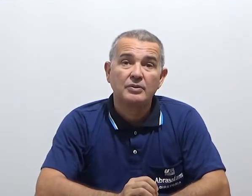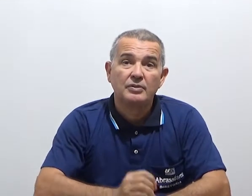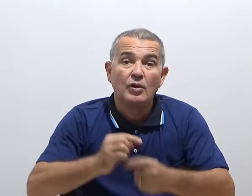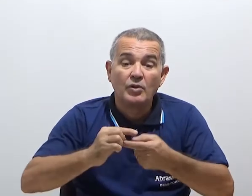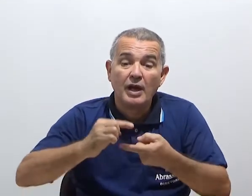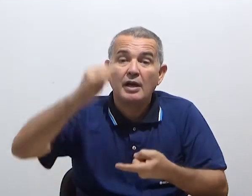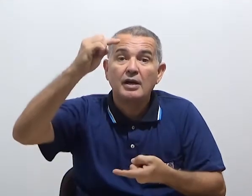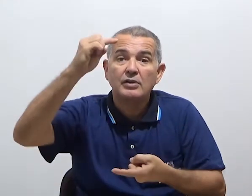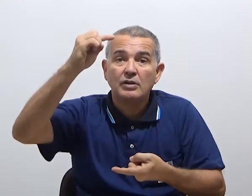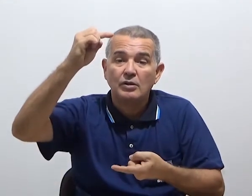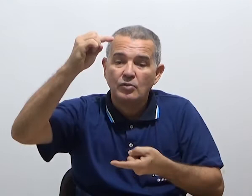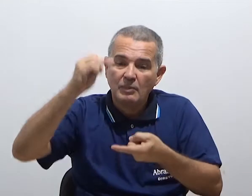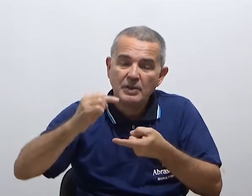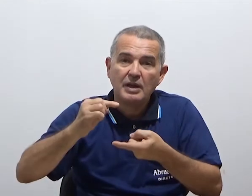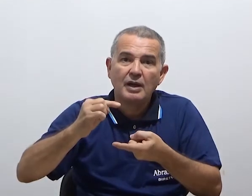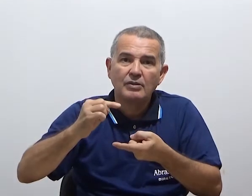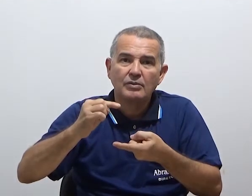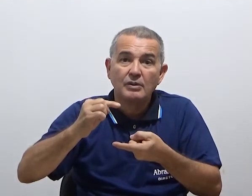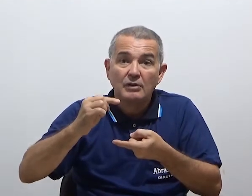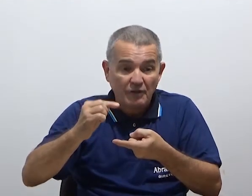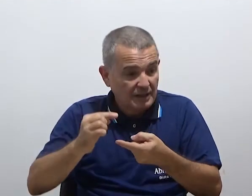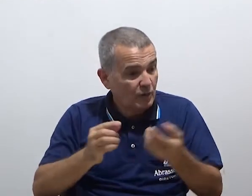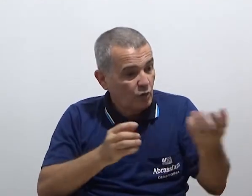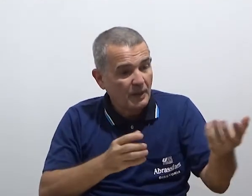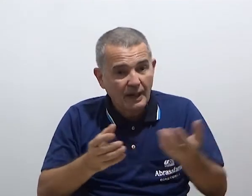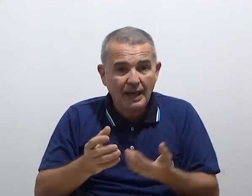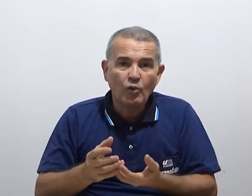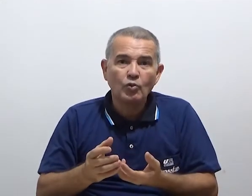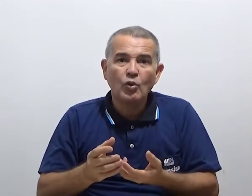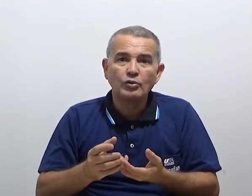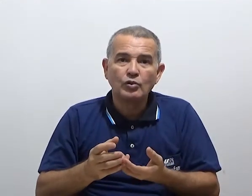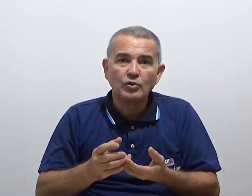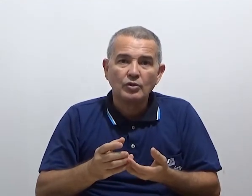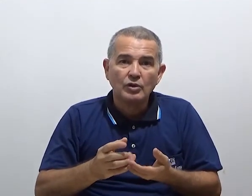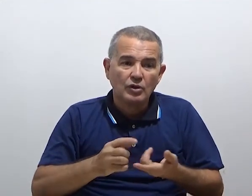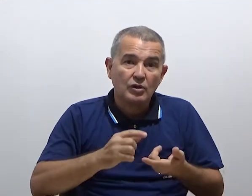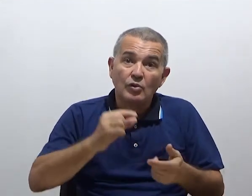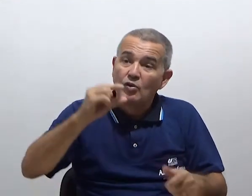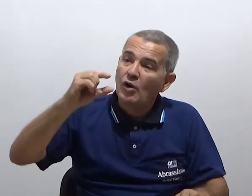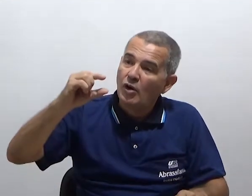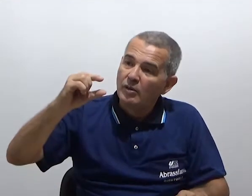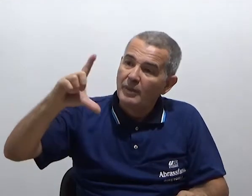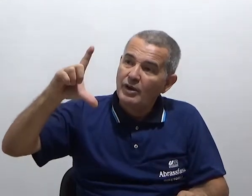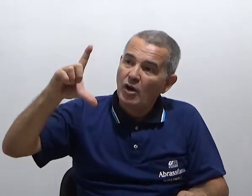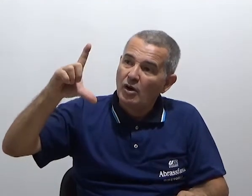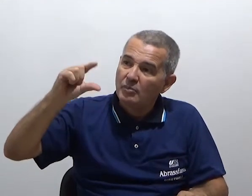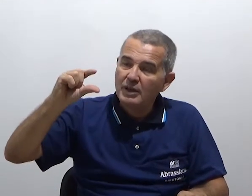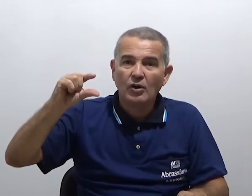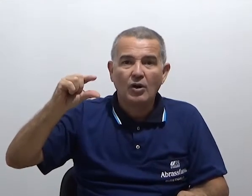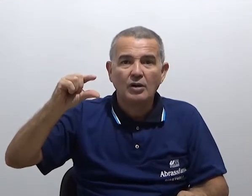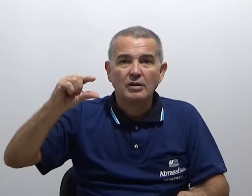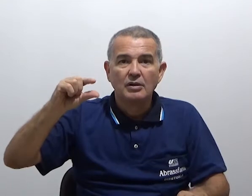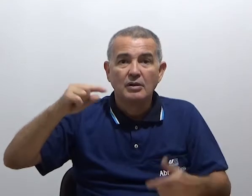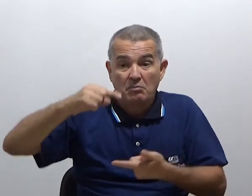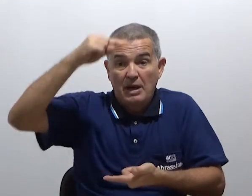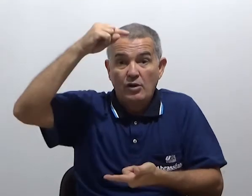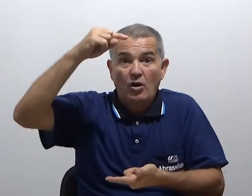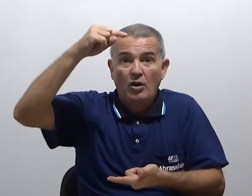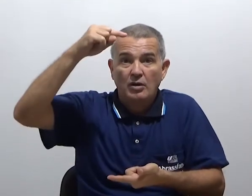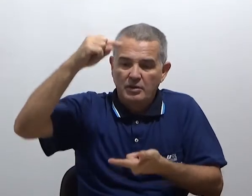Tamanho, que é grande, que é pequeno, vai ter que comparar com o outro. Que ó, maior,